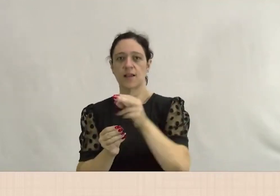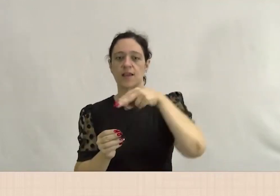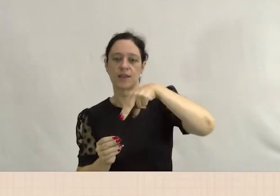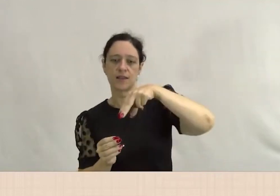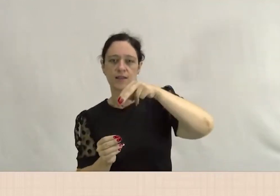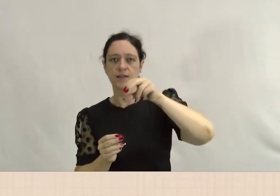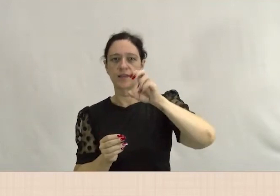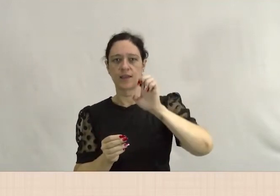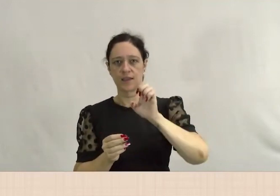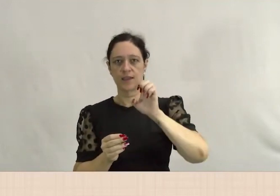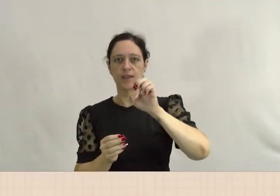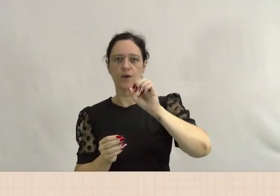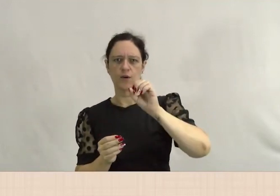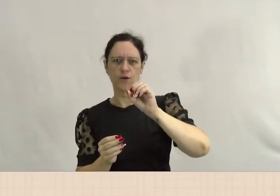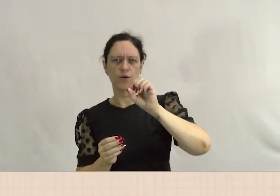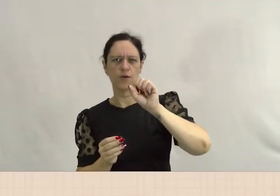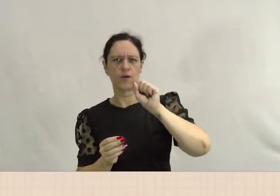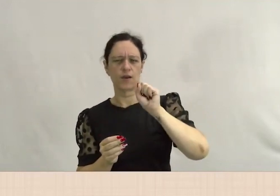Em grego,